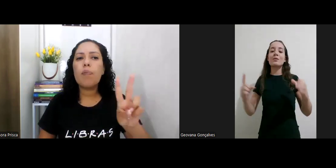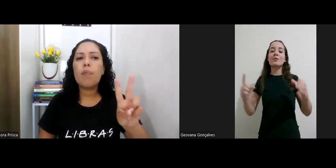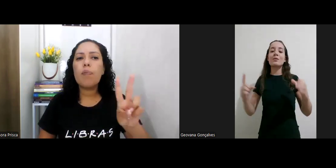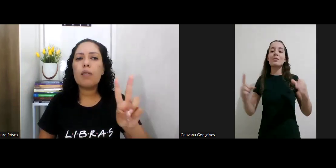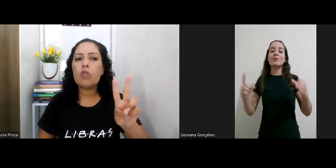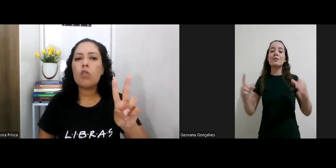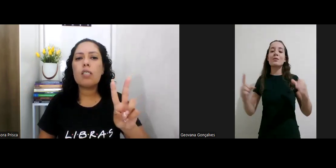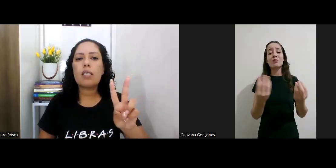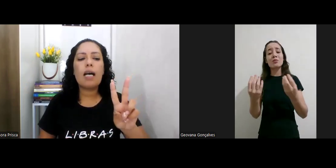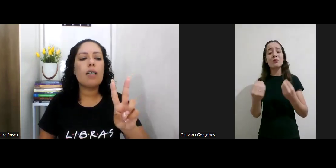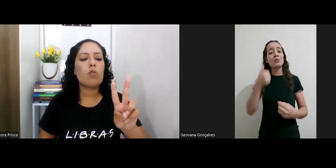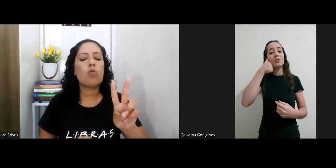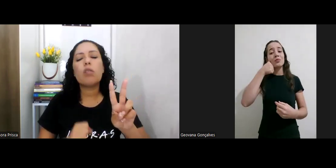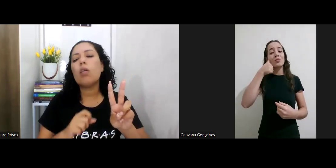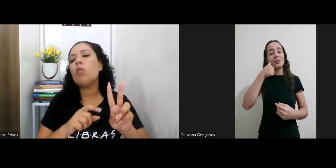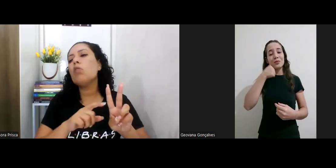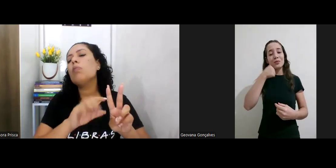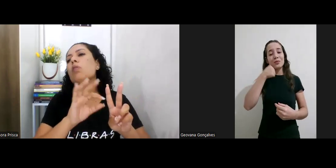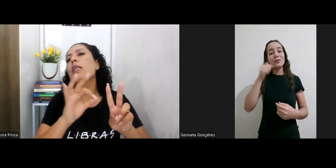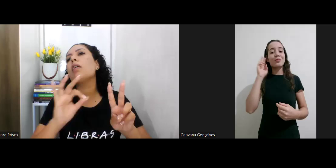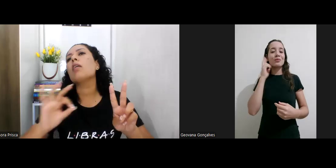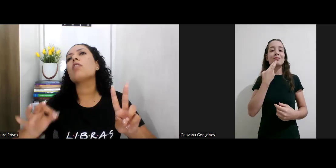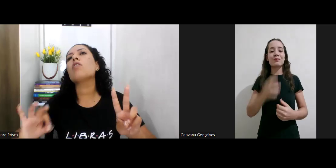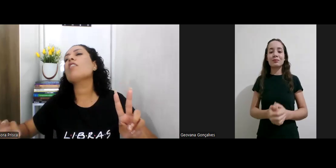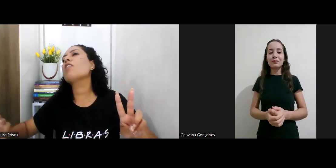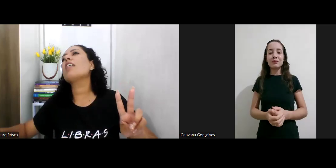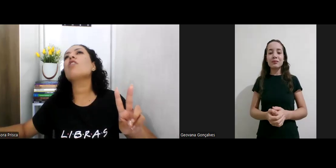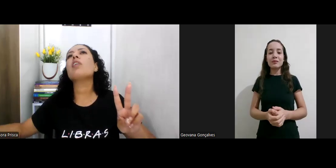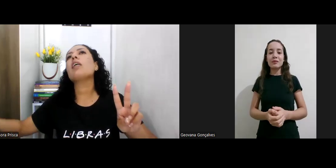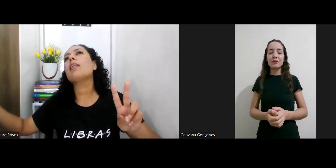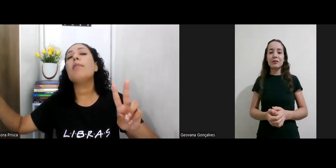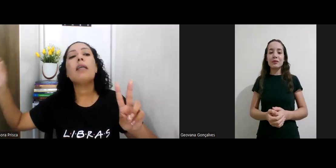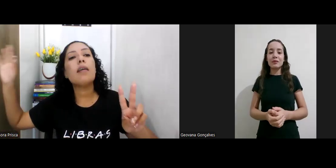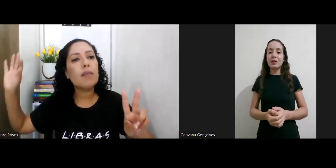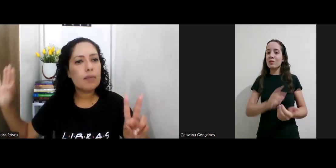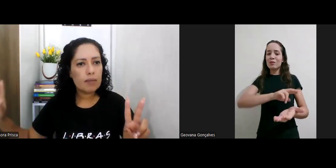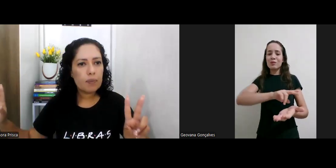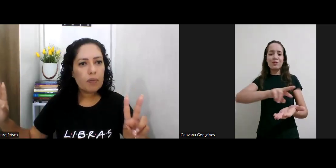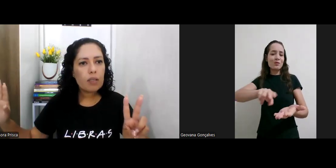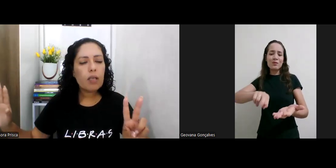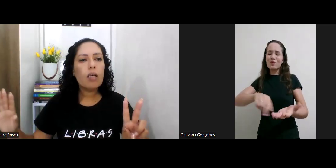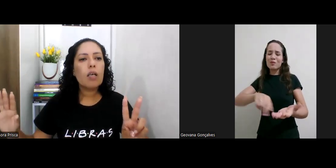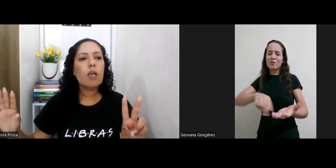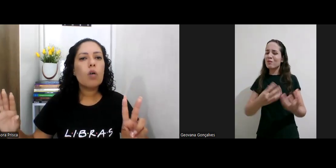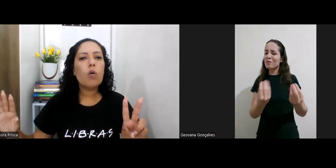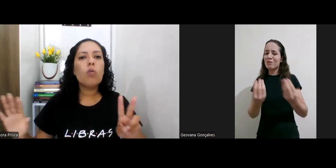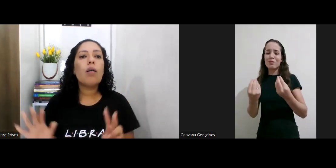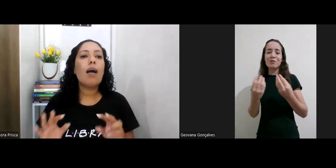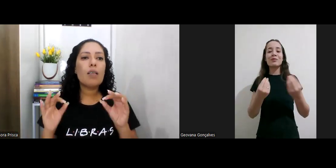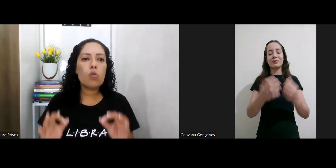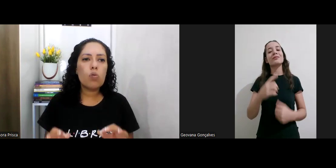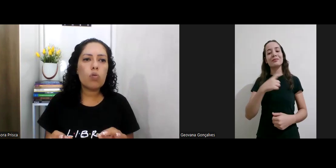salvou aquela paciente. Esses são apenas dois casos. Eu tenho inúmeros aqui, ó. Se vocês quiserem, a gente fica aqui até amanhã